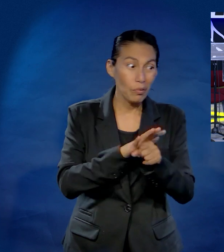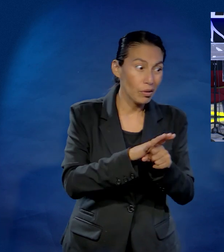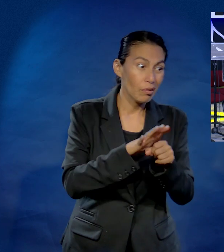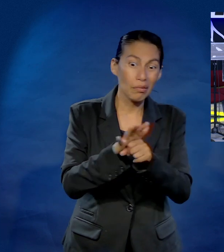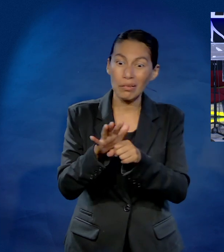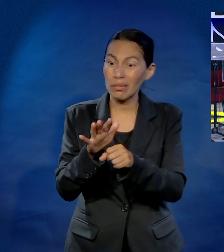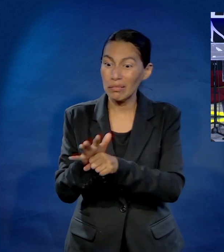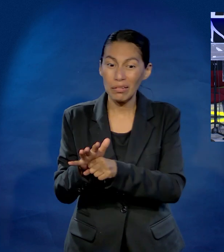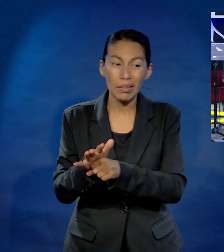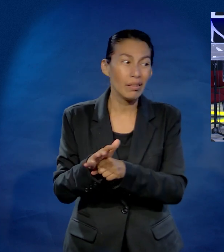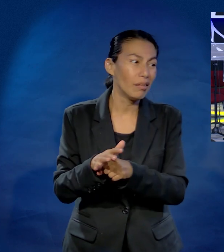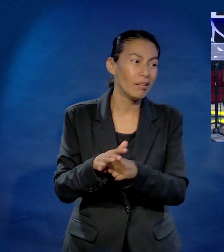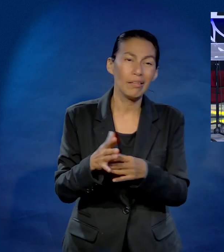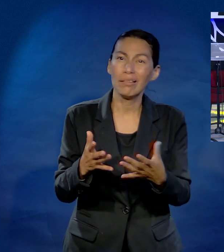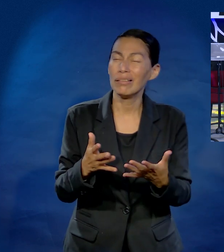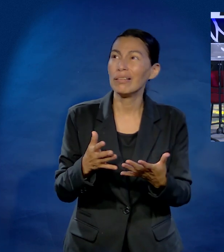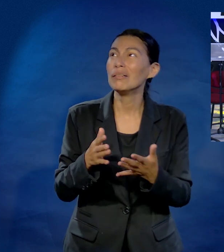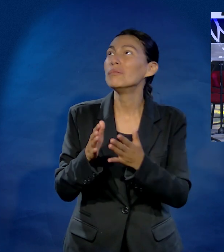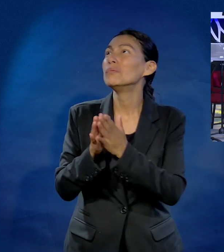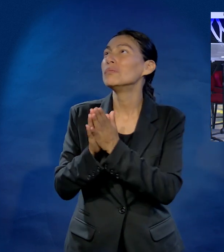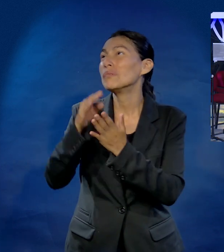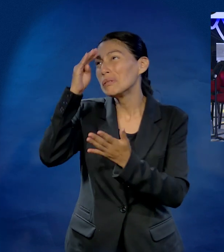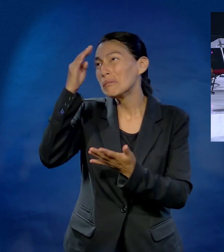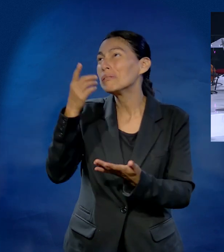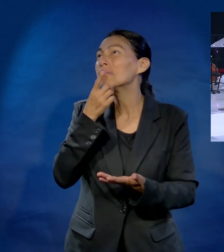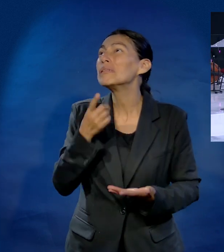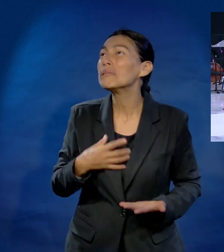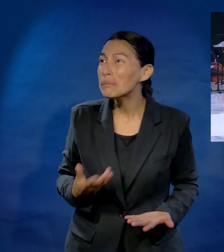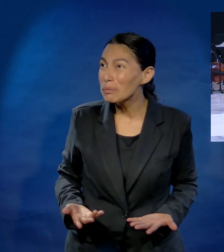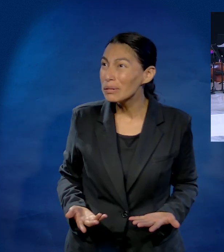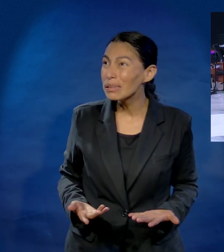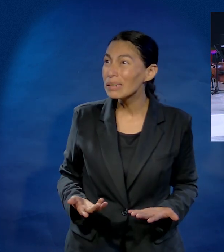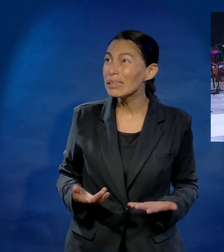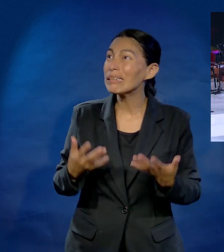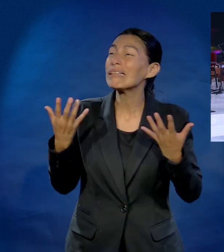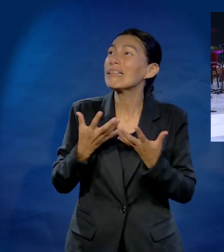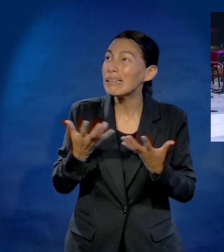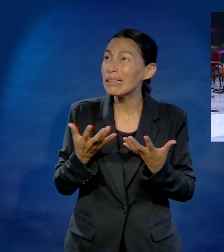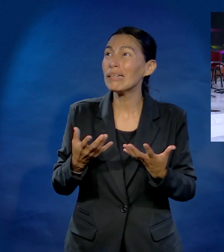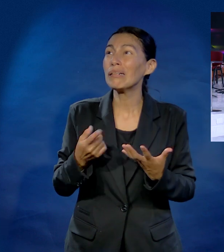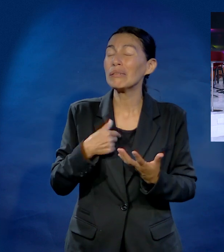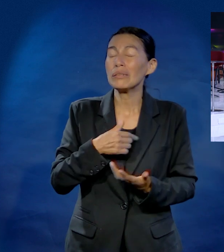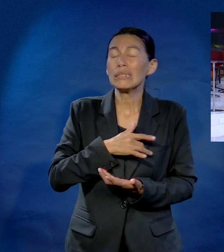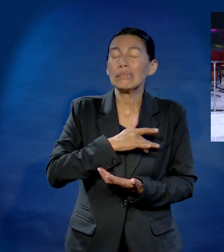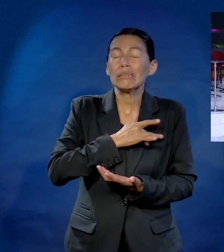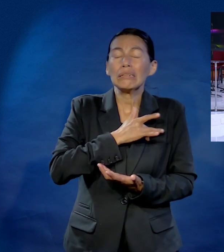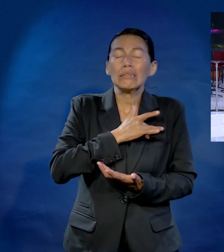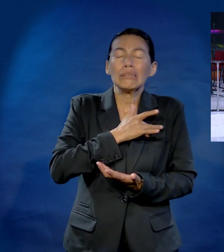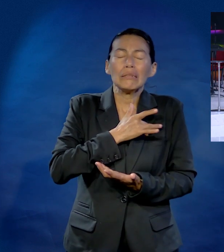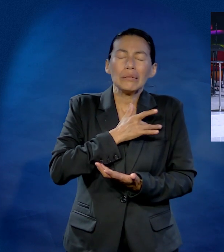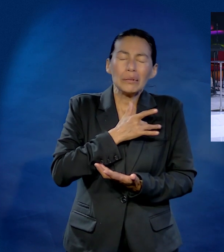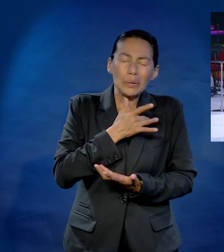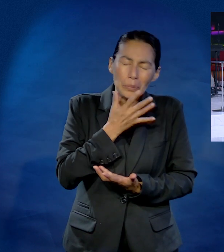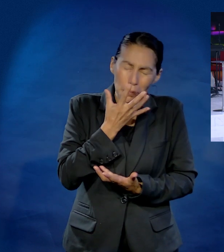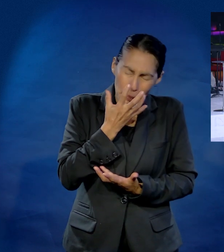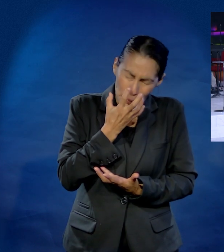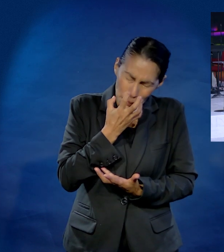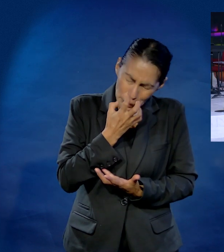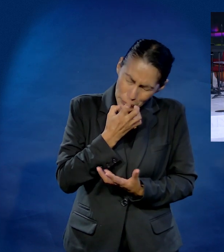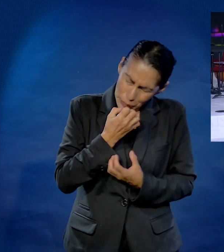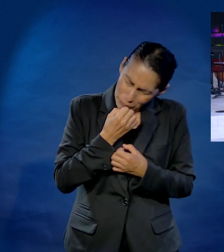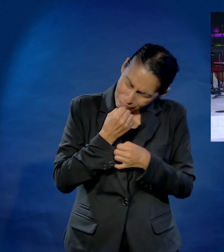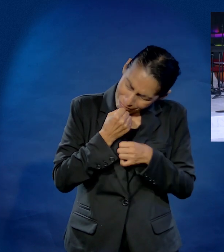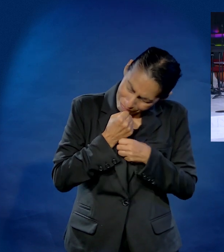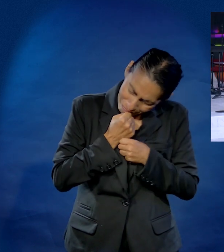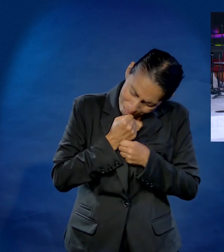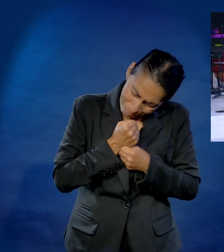Afuera, gente conocida y desconocida. Y yo en un rincón, mientras los hermanos cantaban, yo todavía decía, Señor,